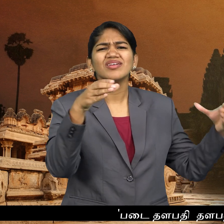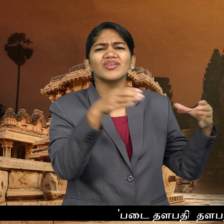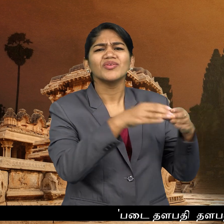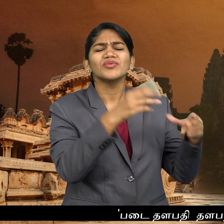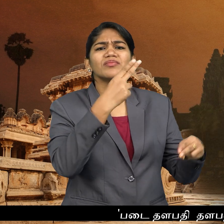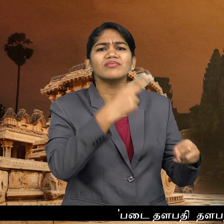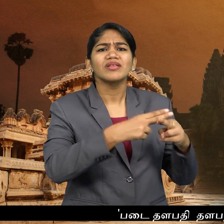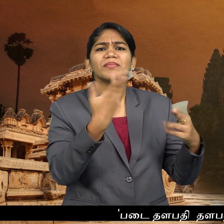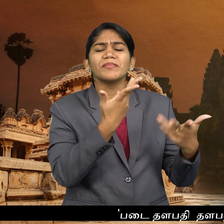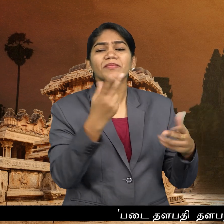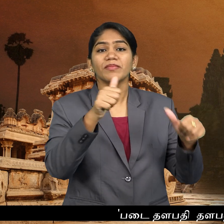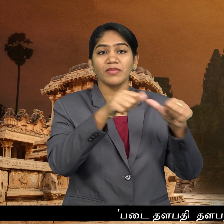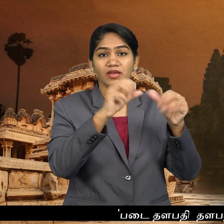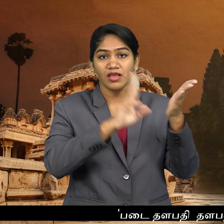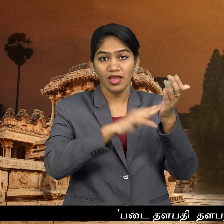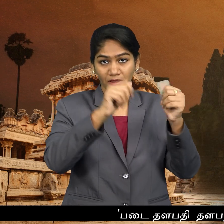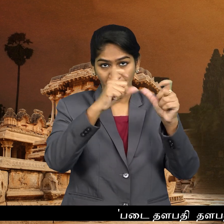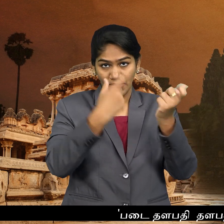அமரநாயக்கர்கள்.